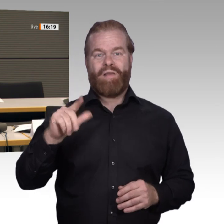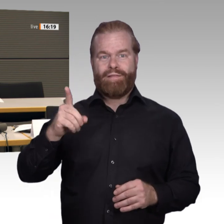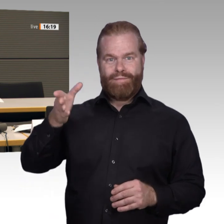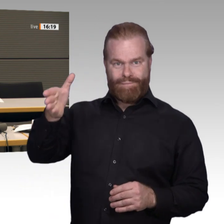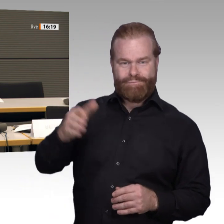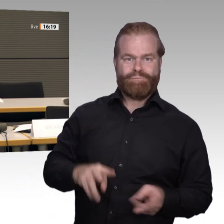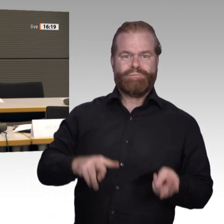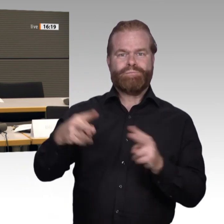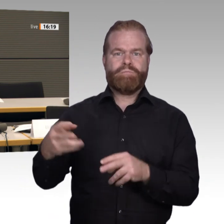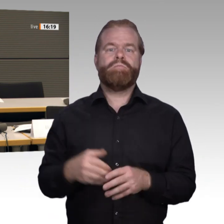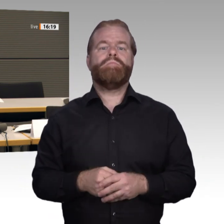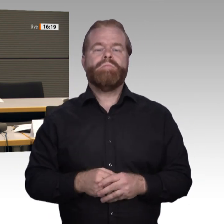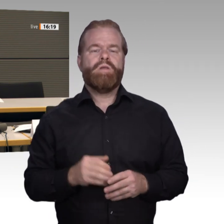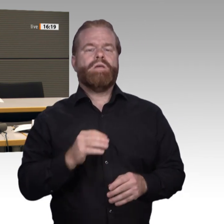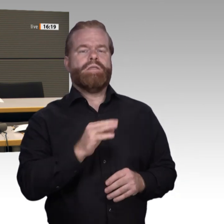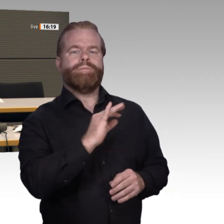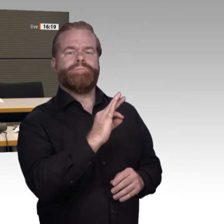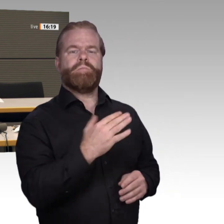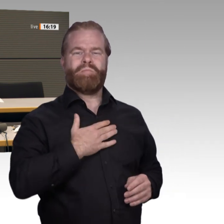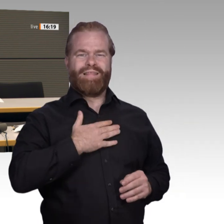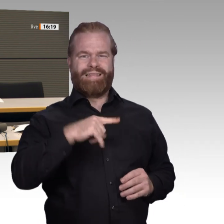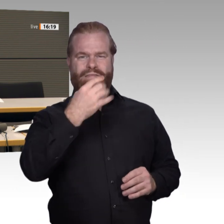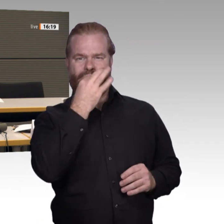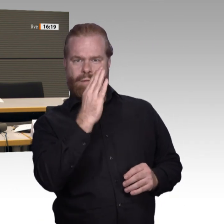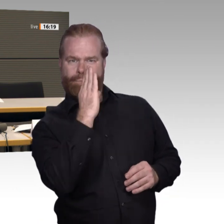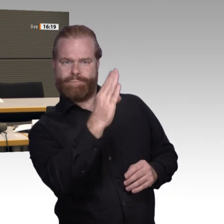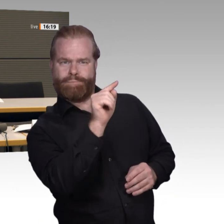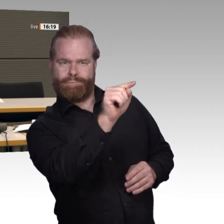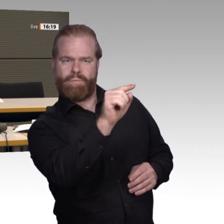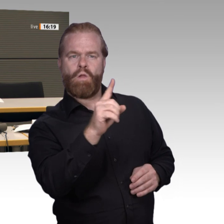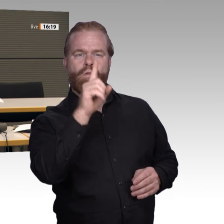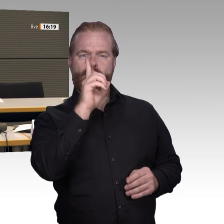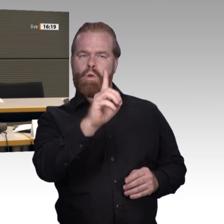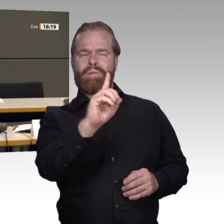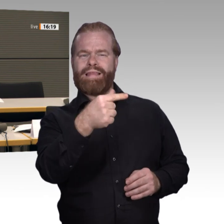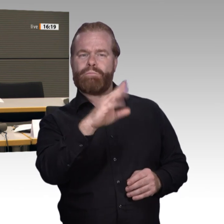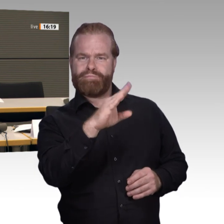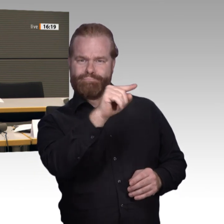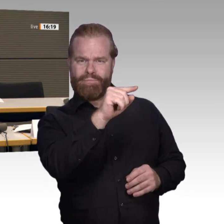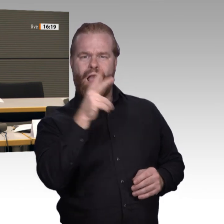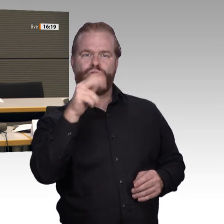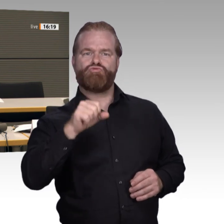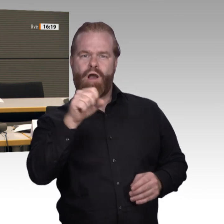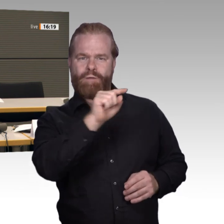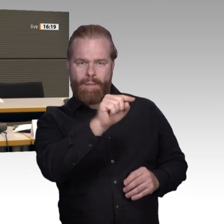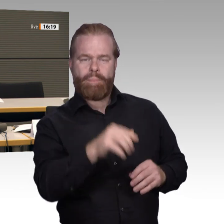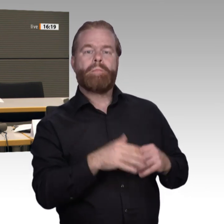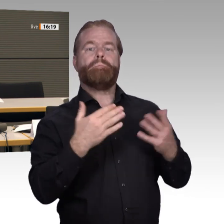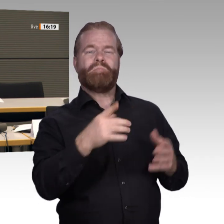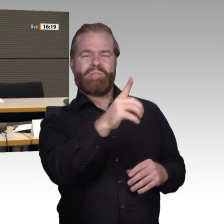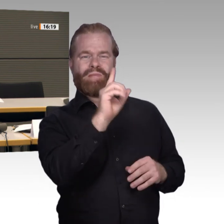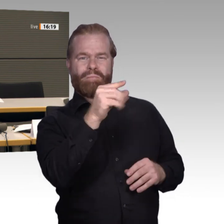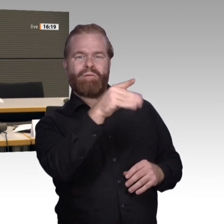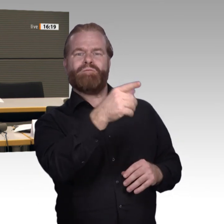3. und 4. Kapitels SGB 11 sollen so regelmäßig zu zahlende Leistungen im ersten Monat des Aufeinandertreffens der Leistungen